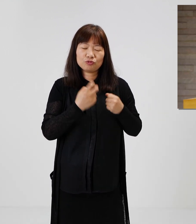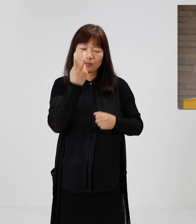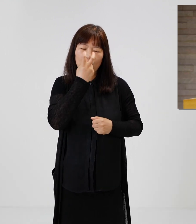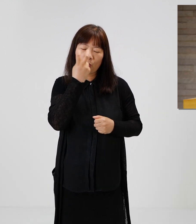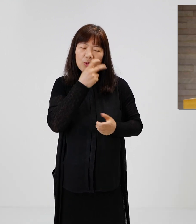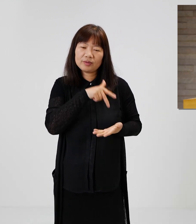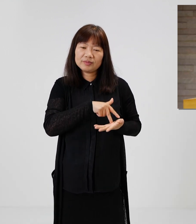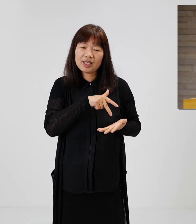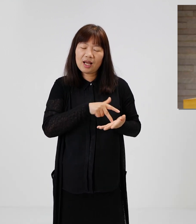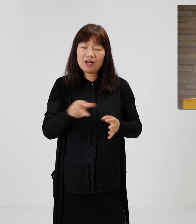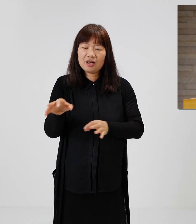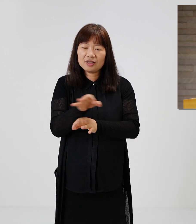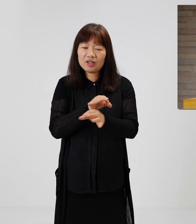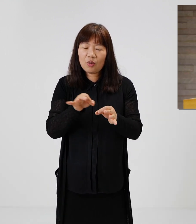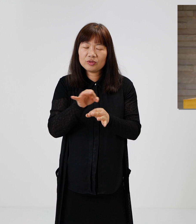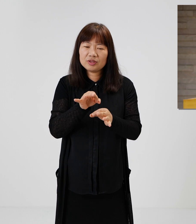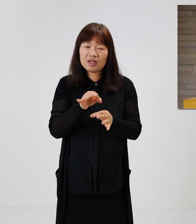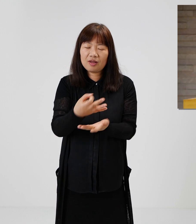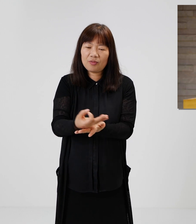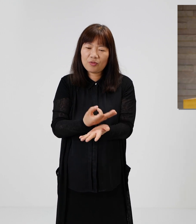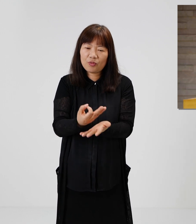또는 경제적인 차원에서도